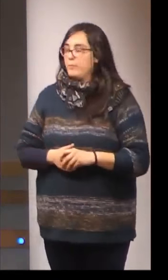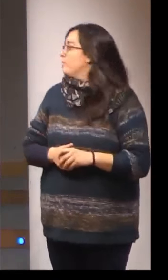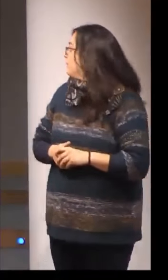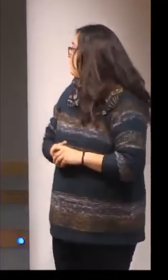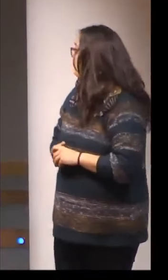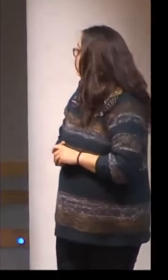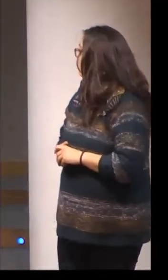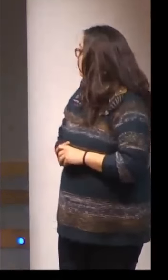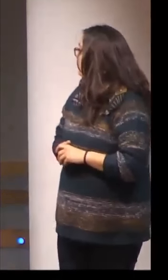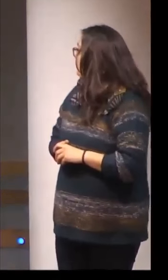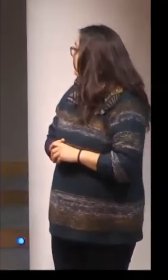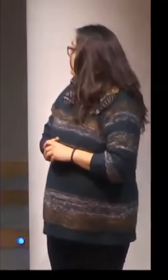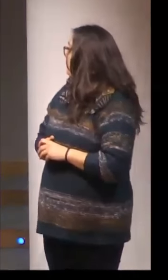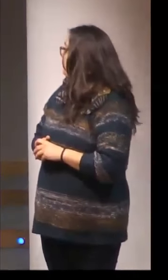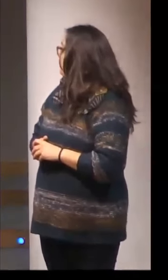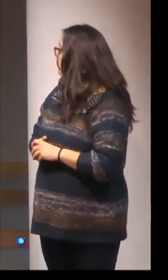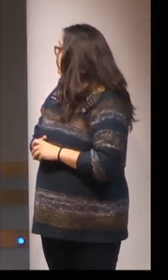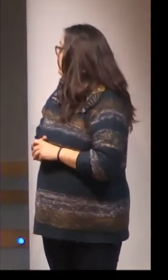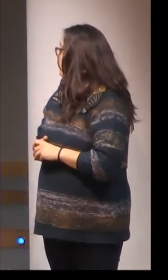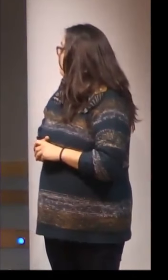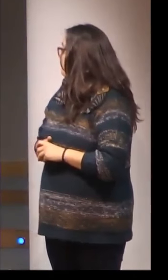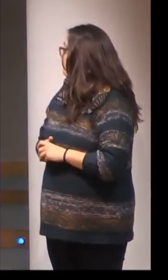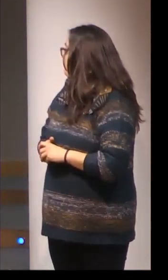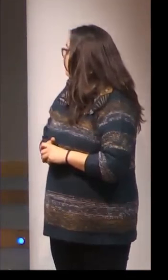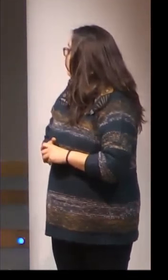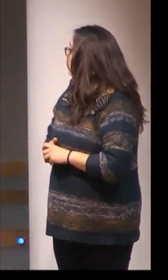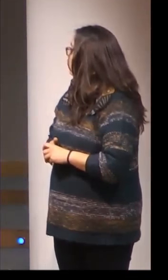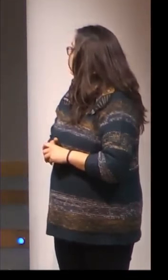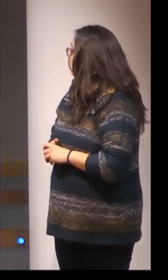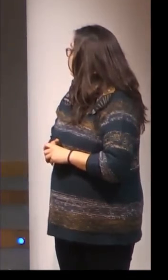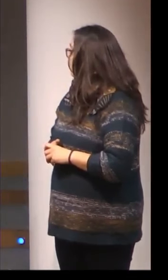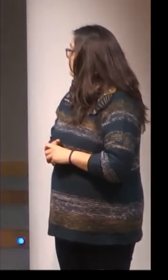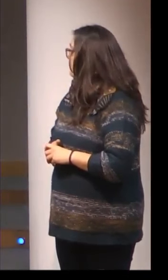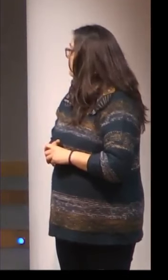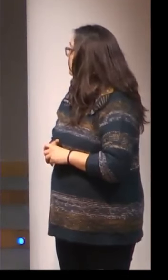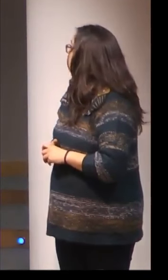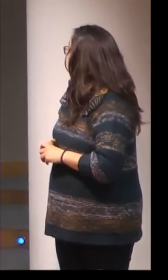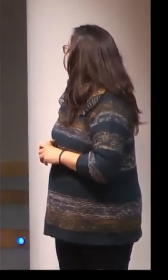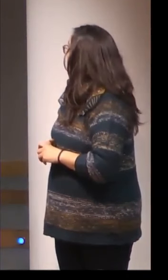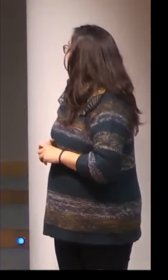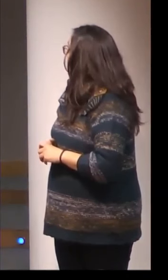proceso de traducción de este cuestionario escrito a las diferentes lenguas de signos.